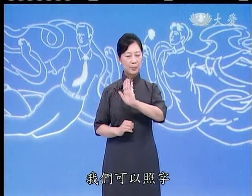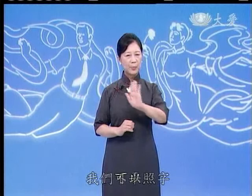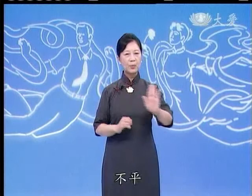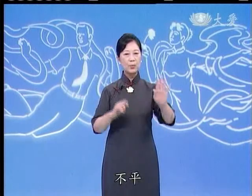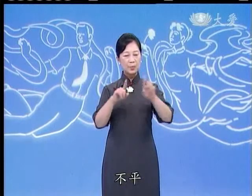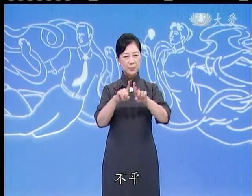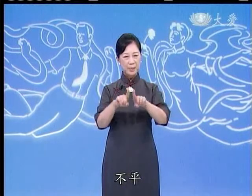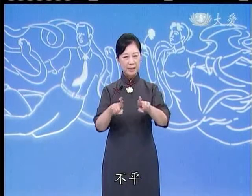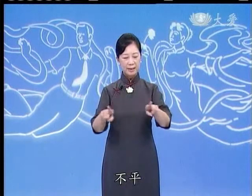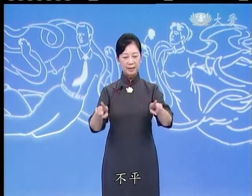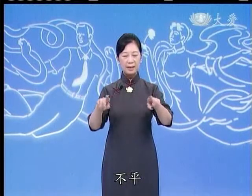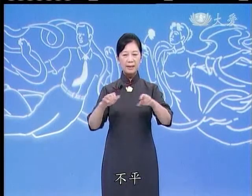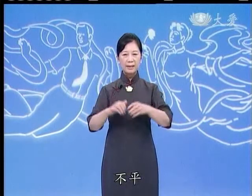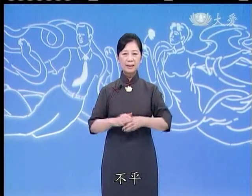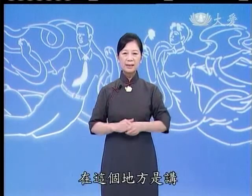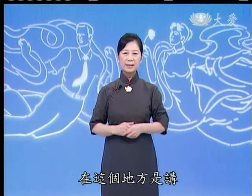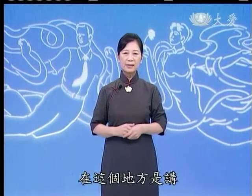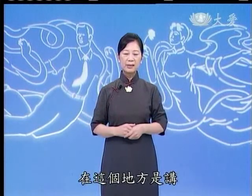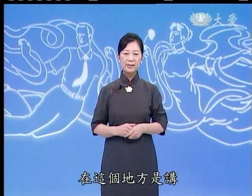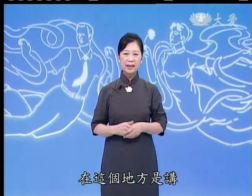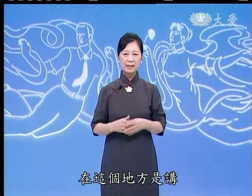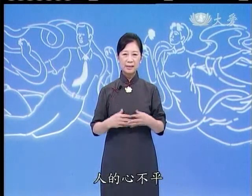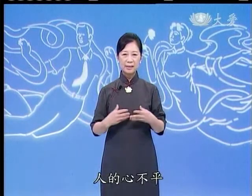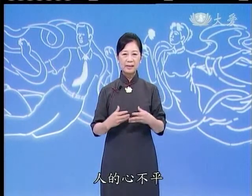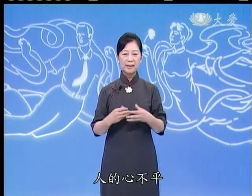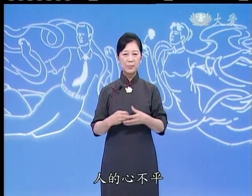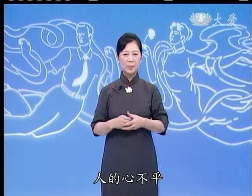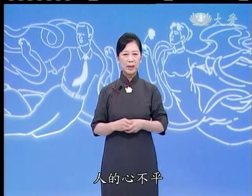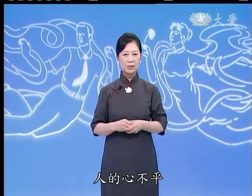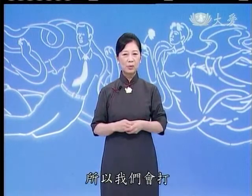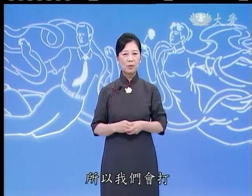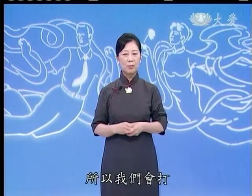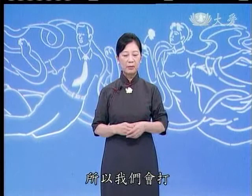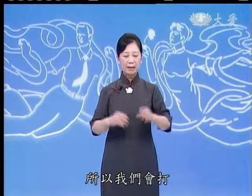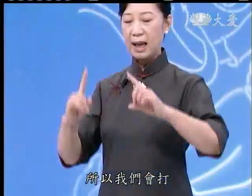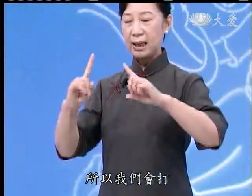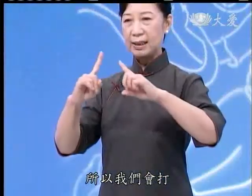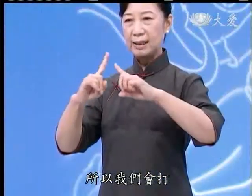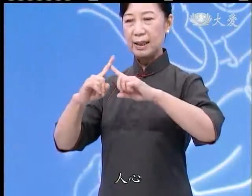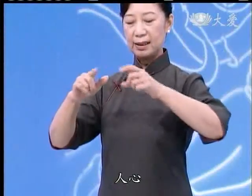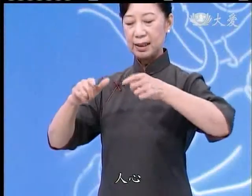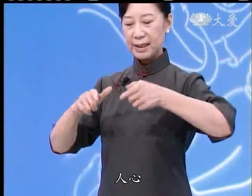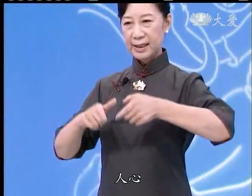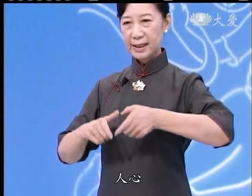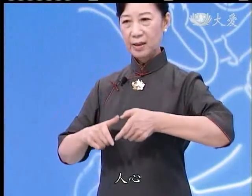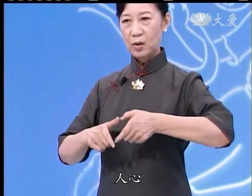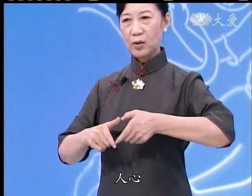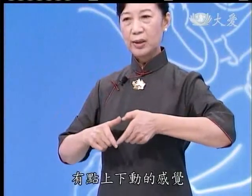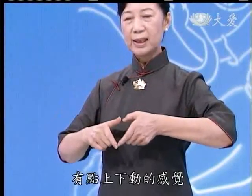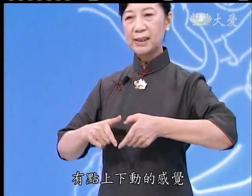不平，那在这个地方是讲人的心不平，所以我们会打人心，有点